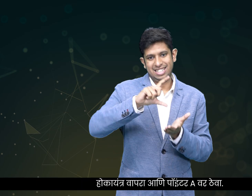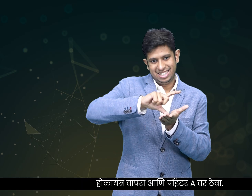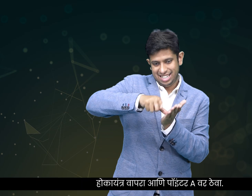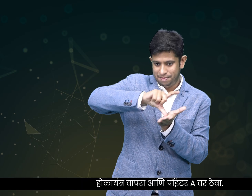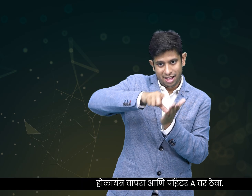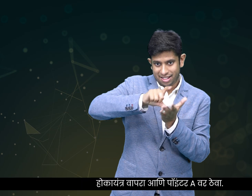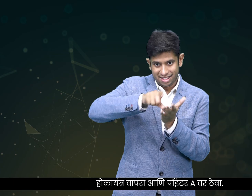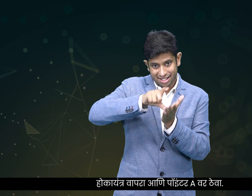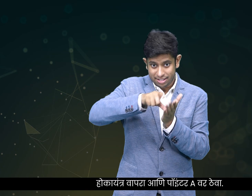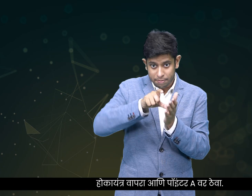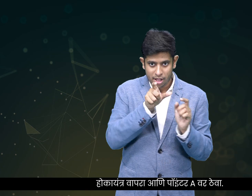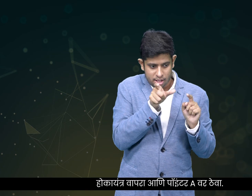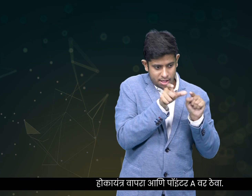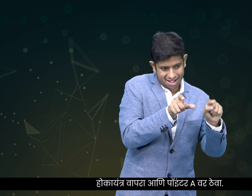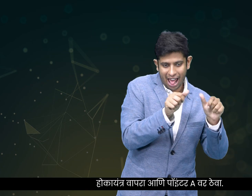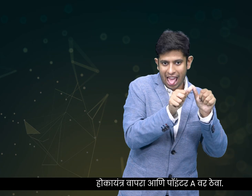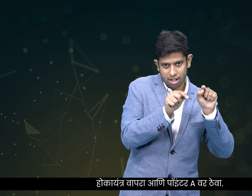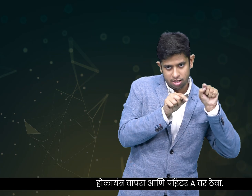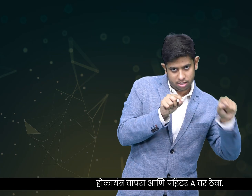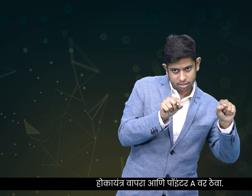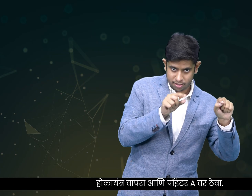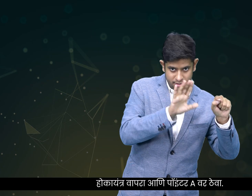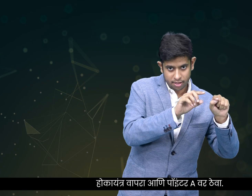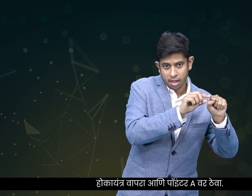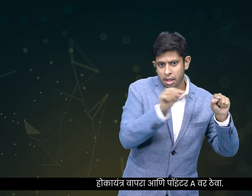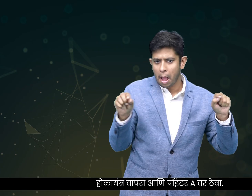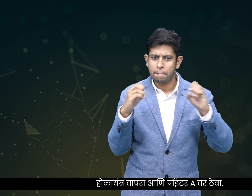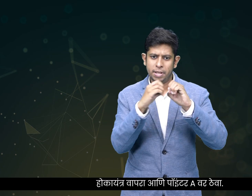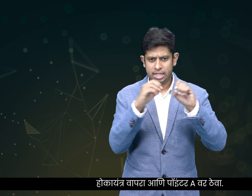होकायंत्र वापरा आणि पॉइंटर A वर ठेवा.